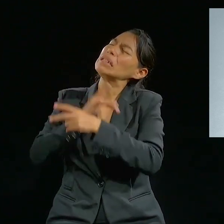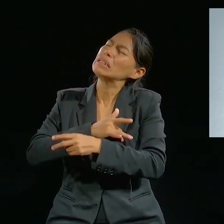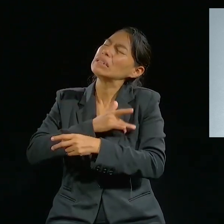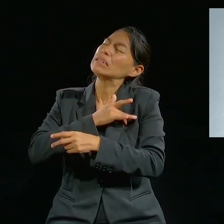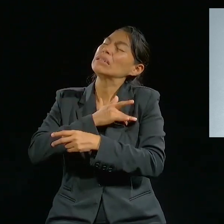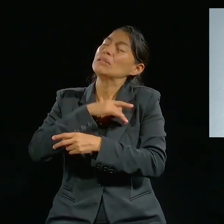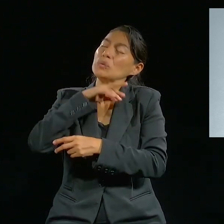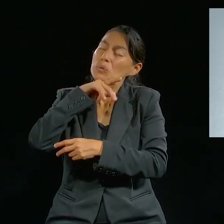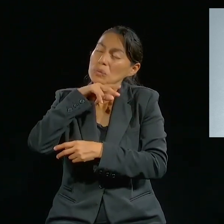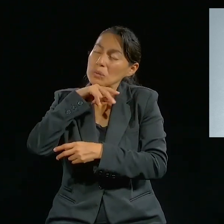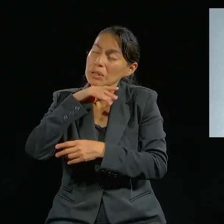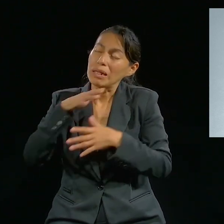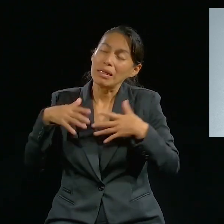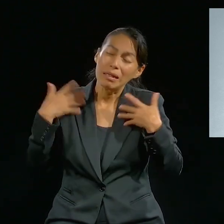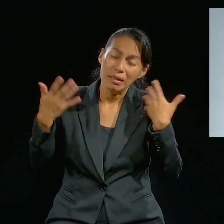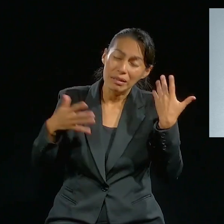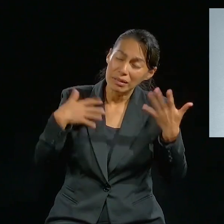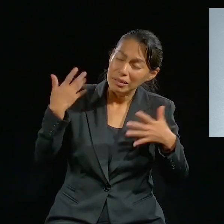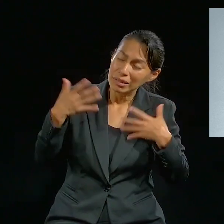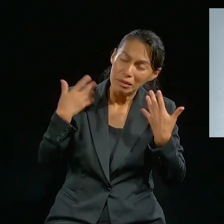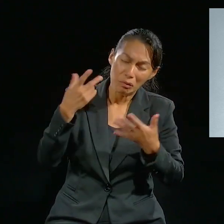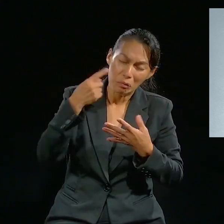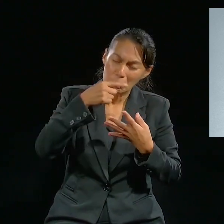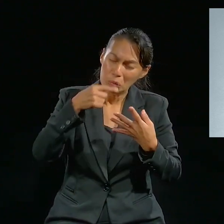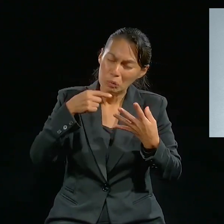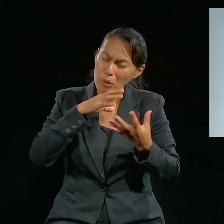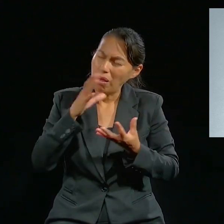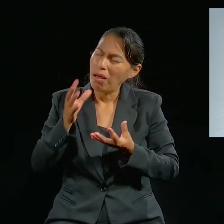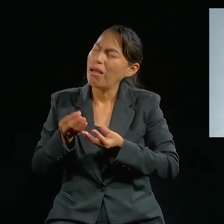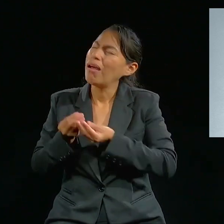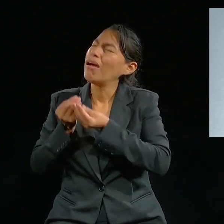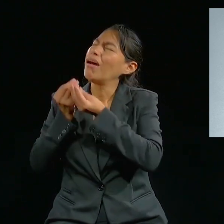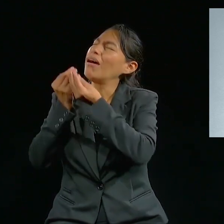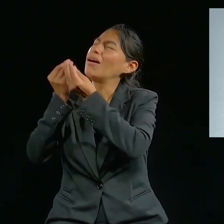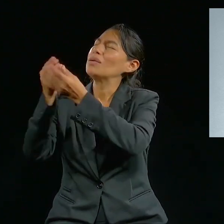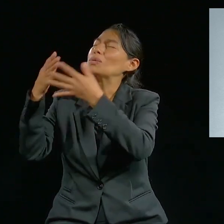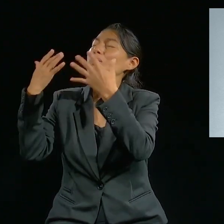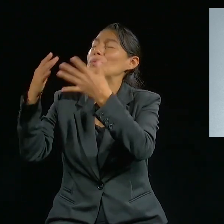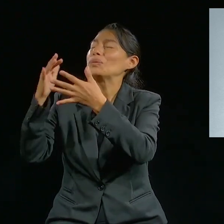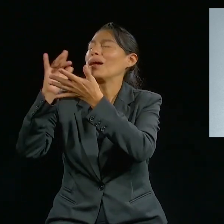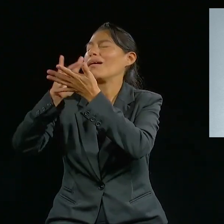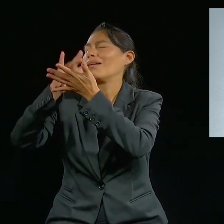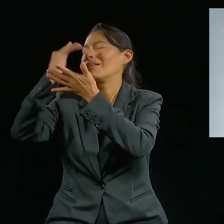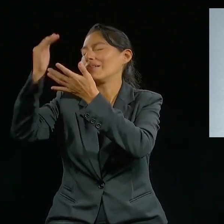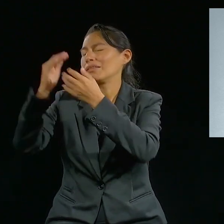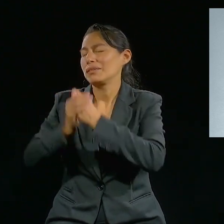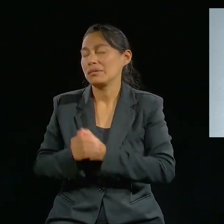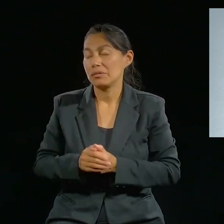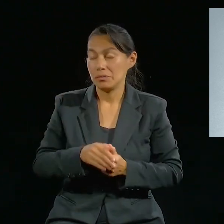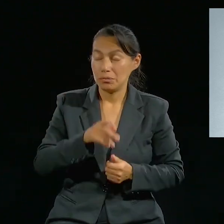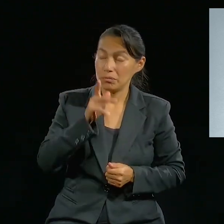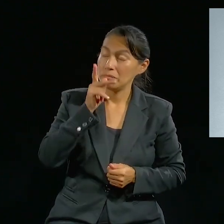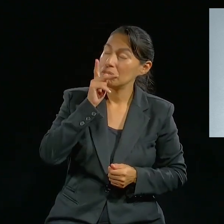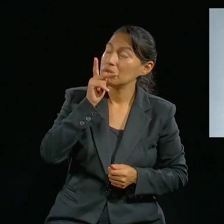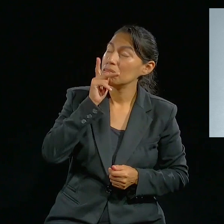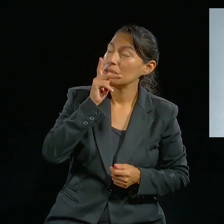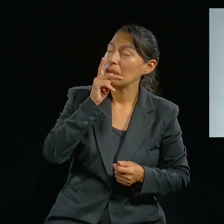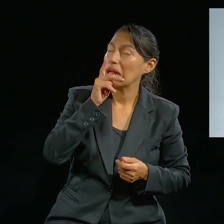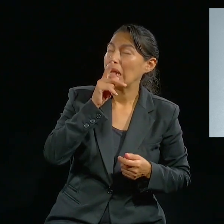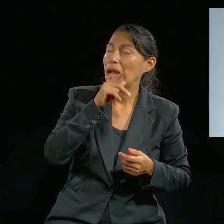preocupaciones señor y también las alegrías padre la lista es grande porque